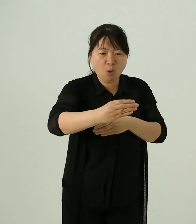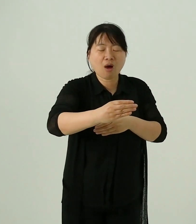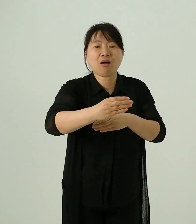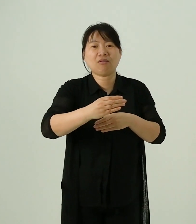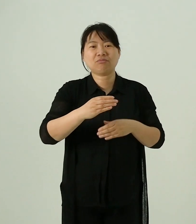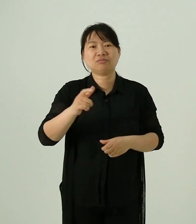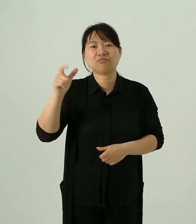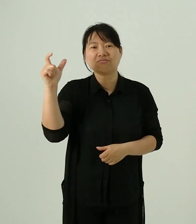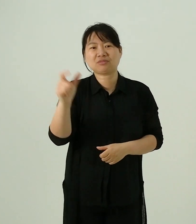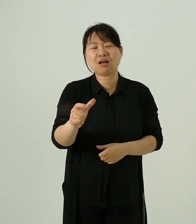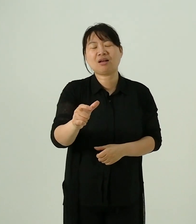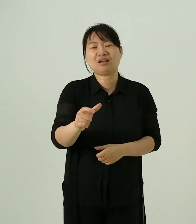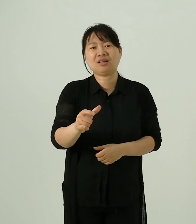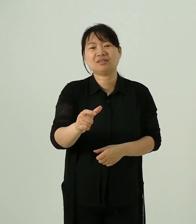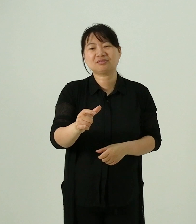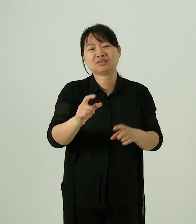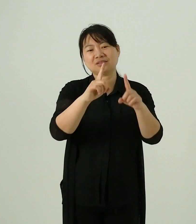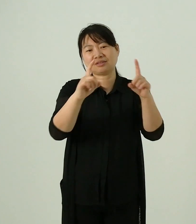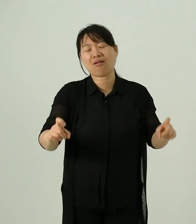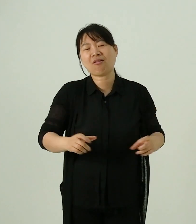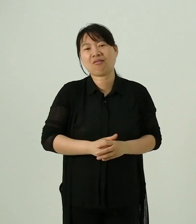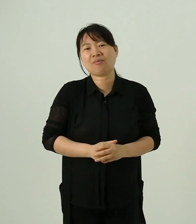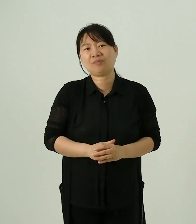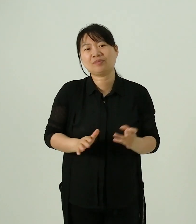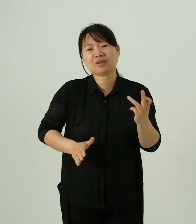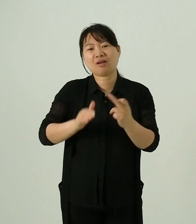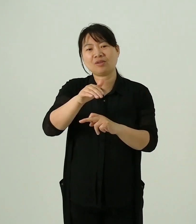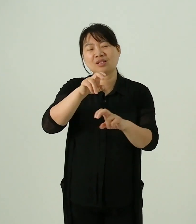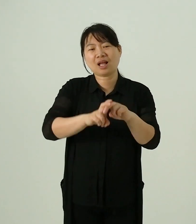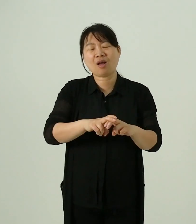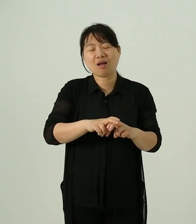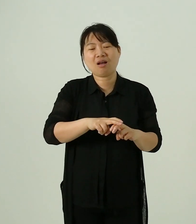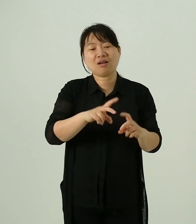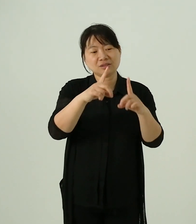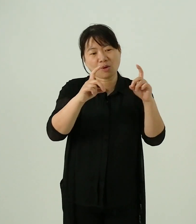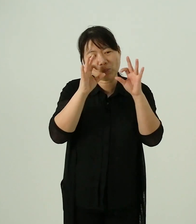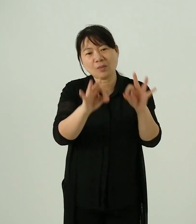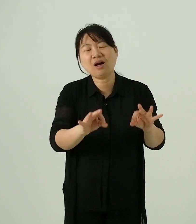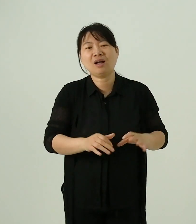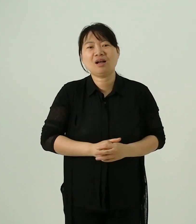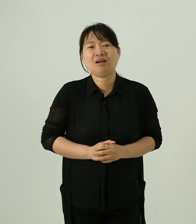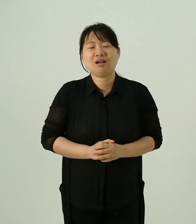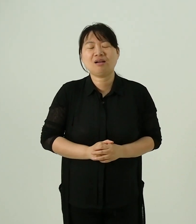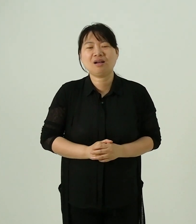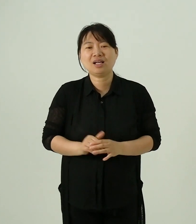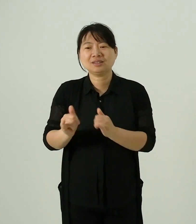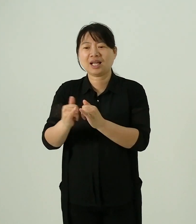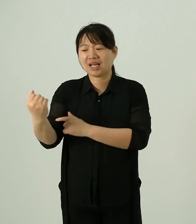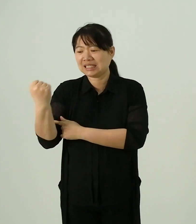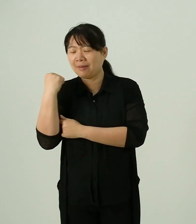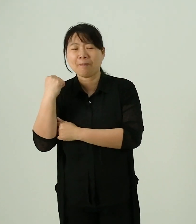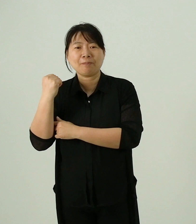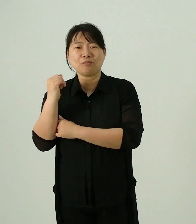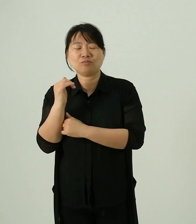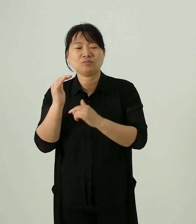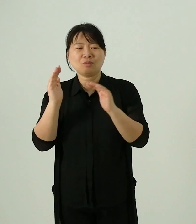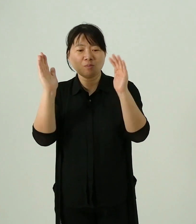자랑하는 요새예요. 언덕에 자리 잡은 그 성은 결코 인위적으로 무너뜨릴 수